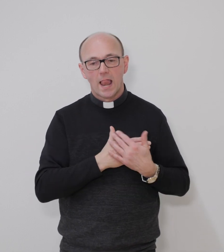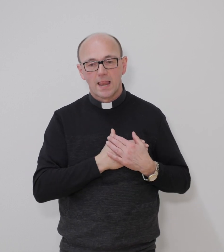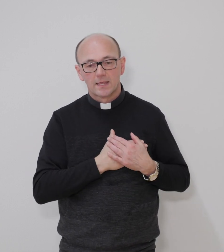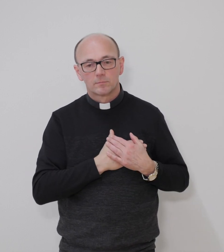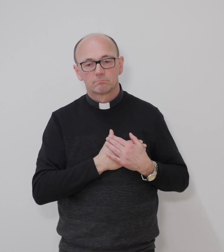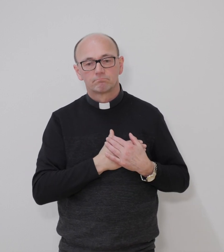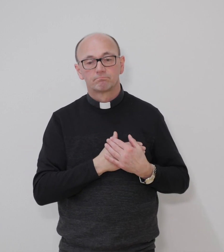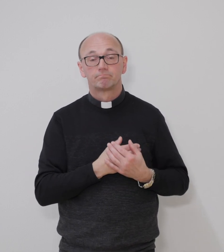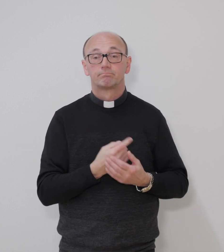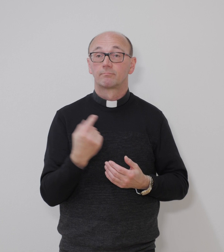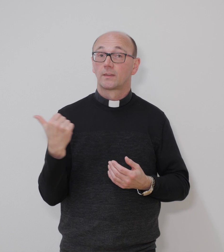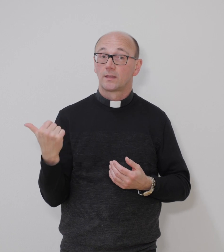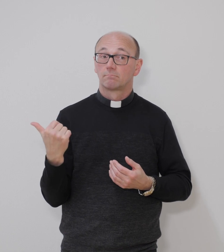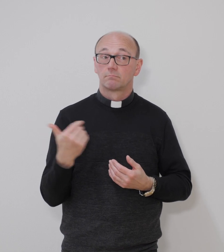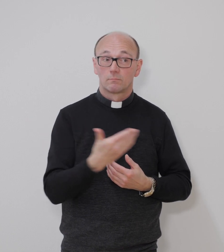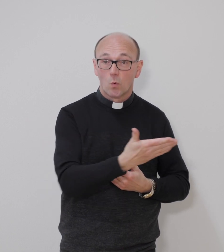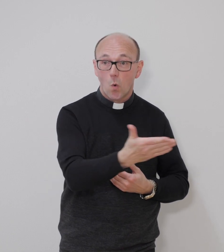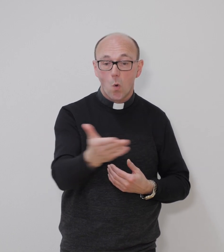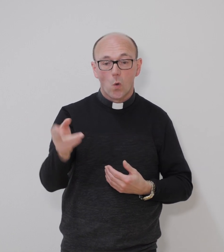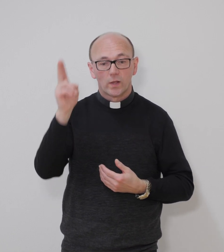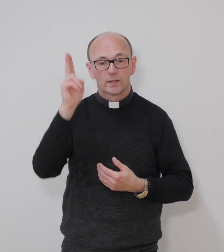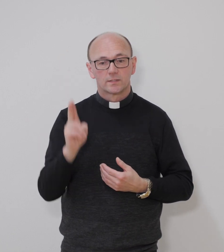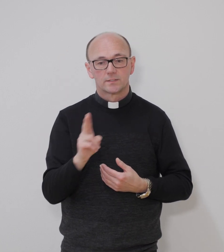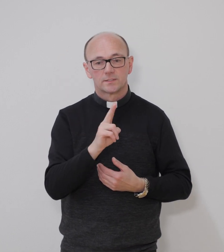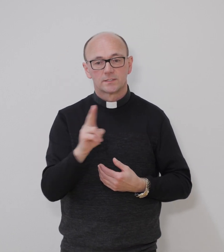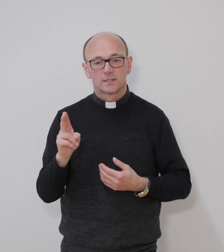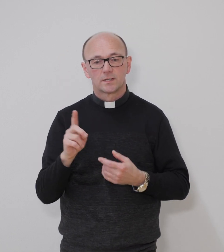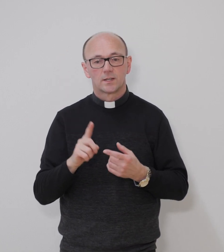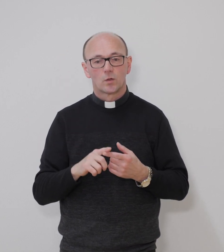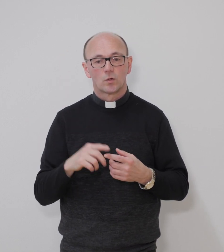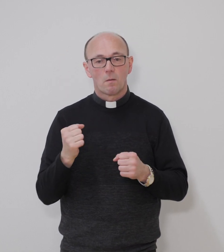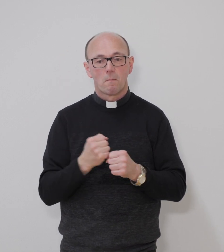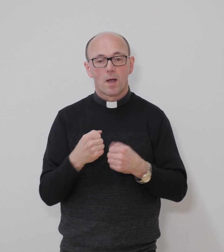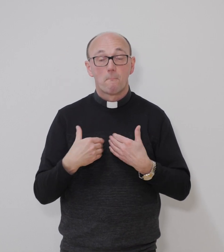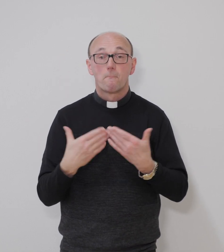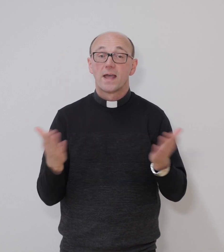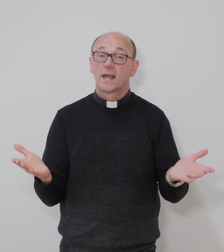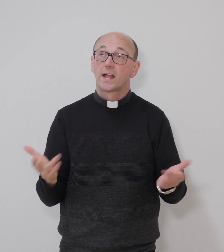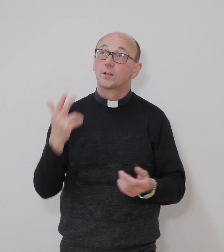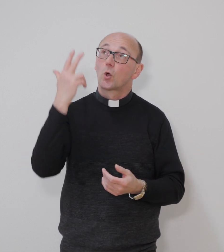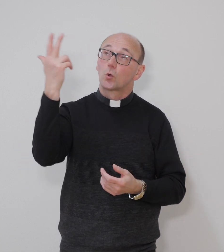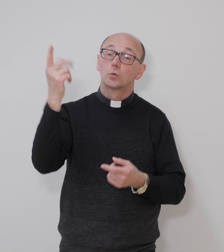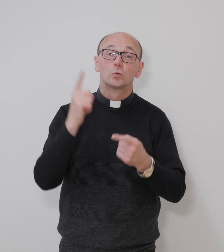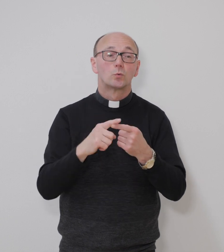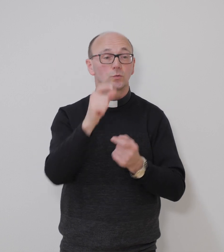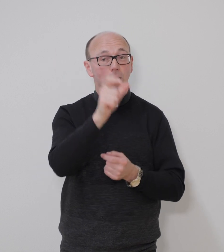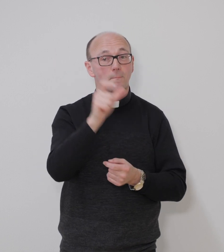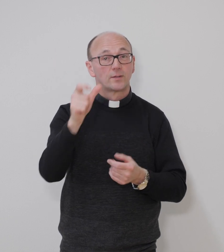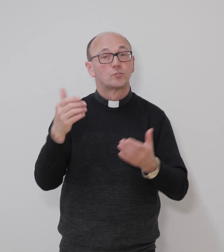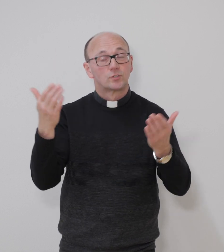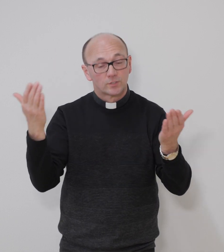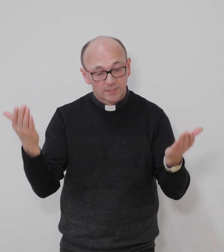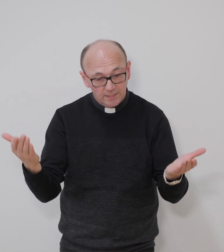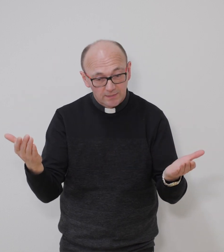hat, segne euch und mache euch bereit, Gott und den Menschen zu dienen. Und Christus, der